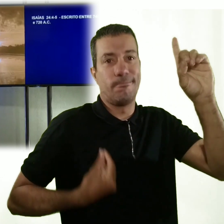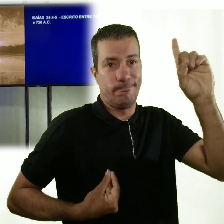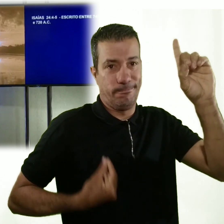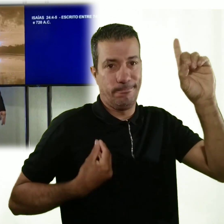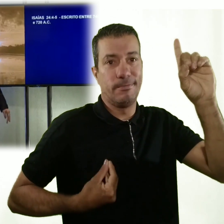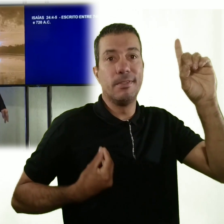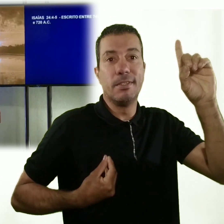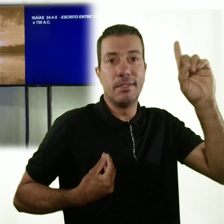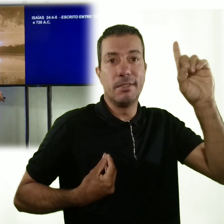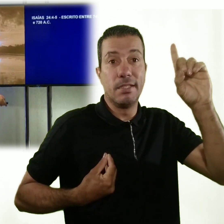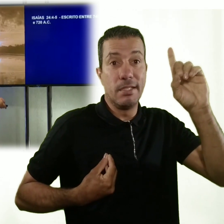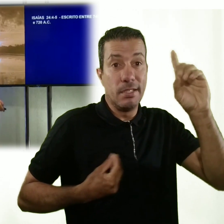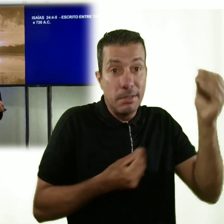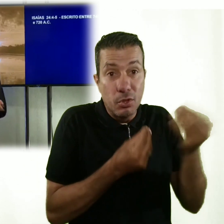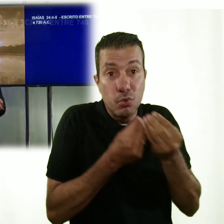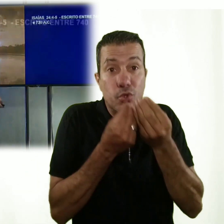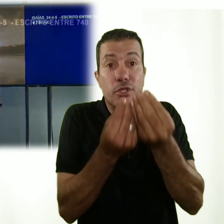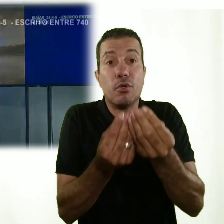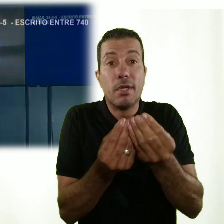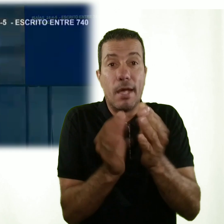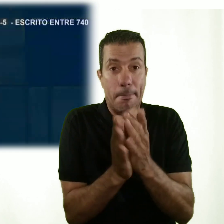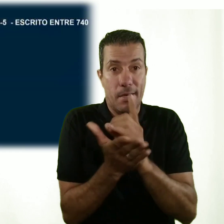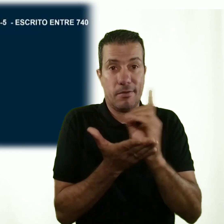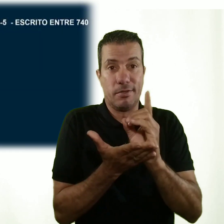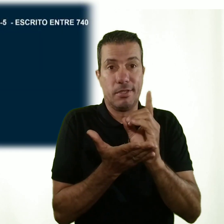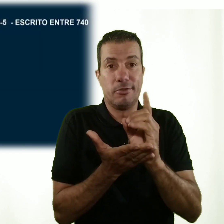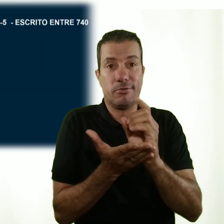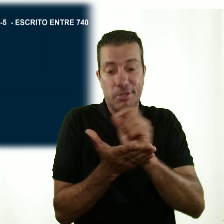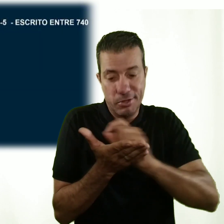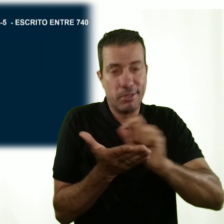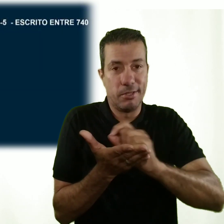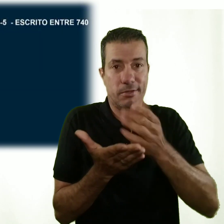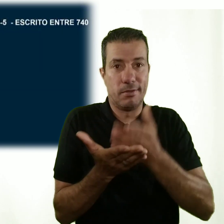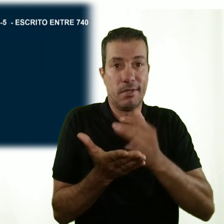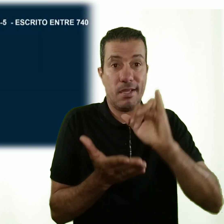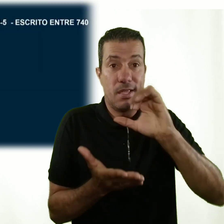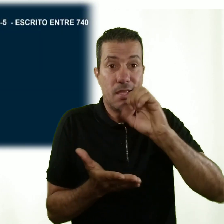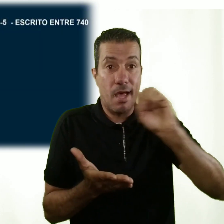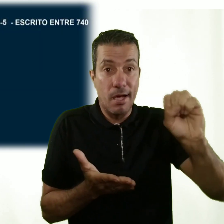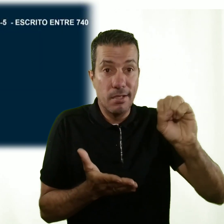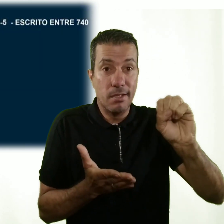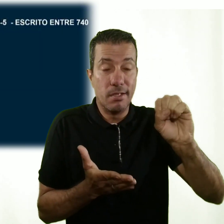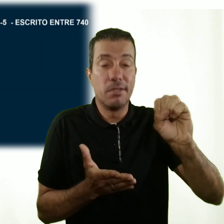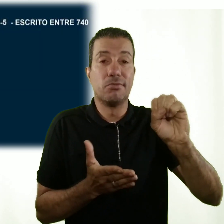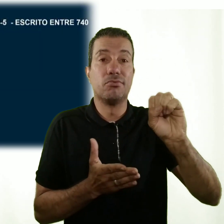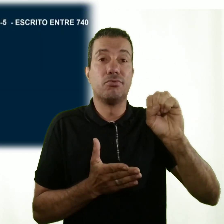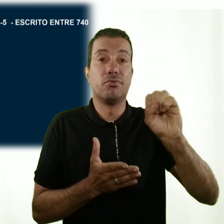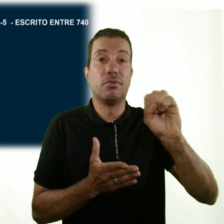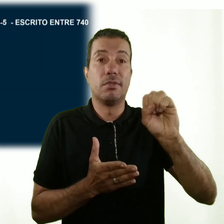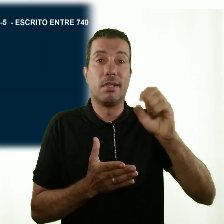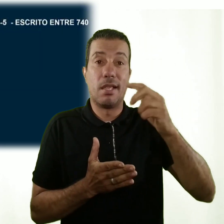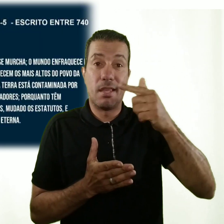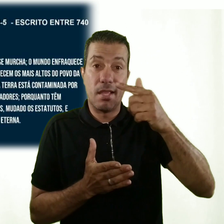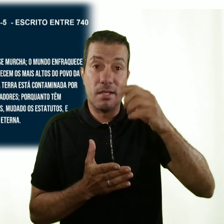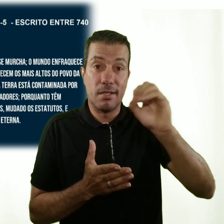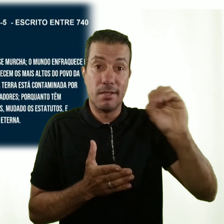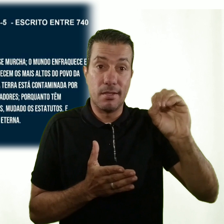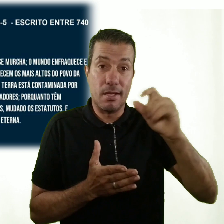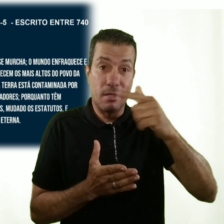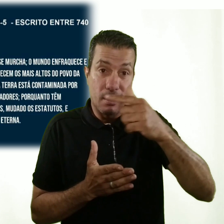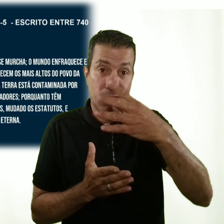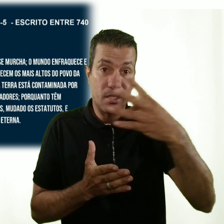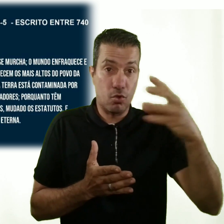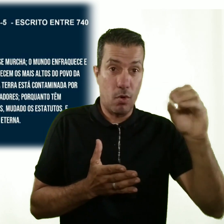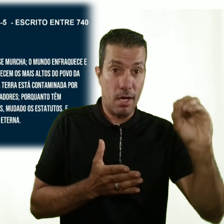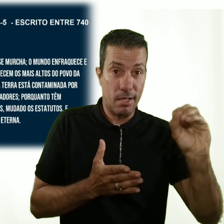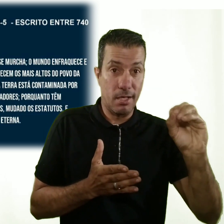aqui. Então, livro de Isaías, escrito entre os anos 740 e